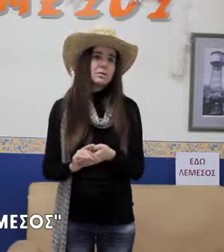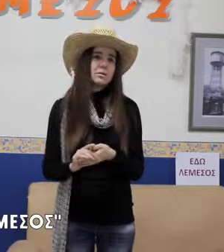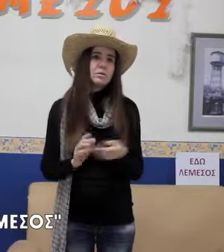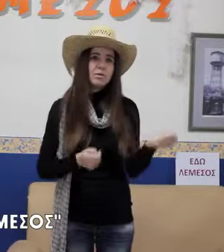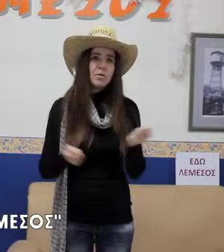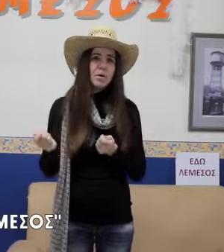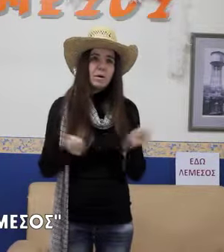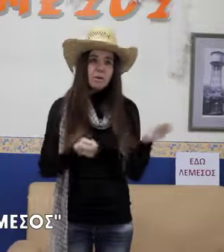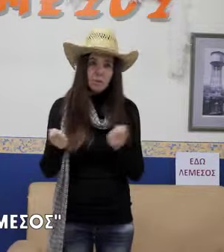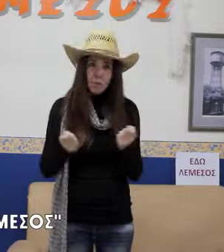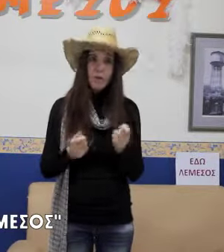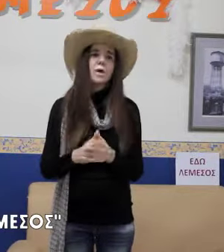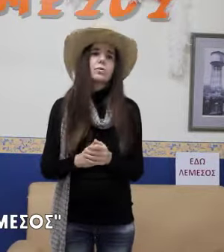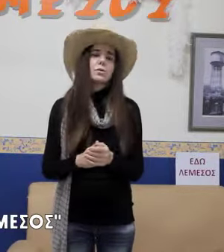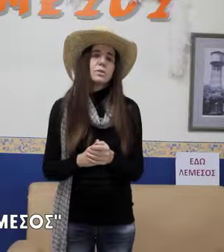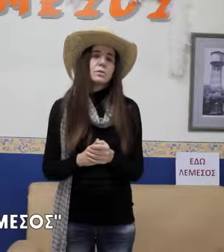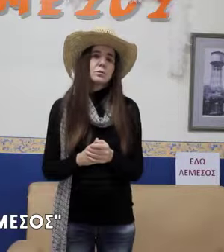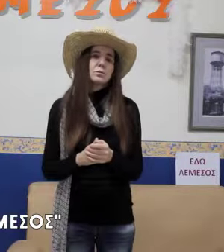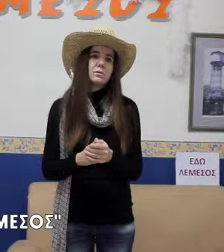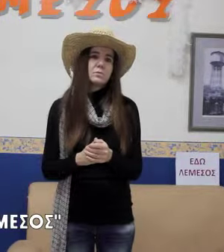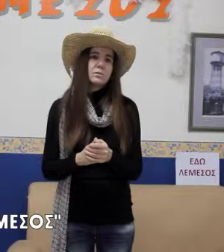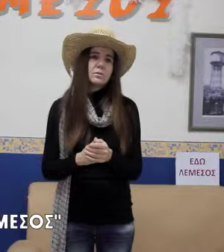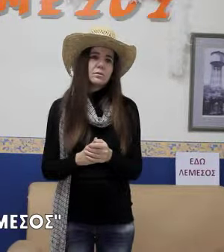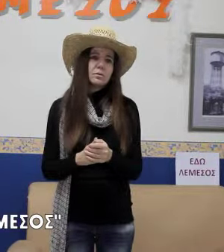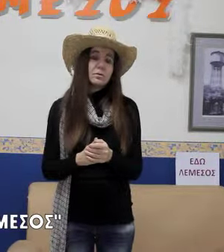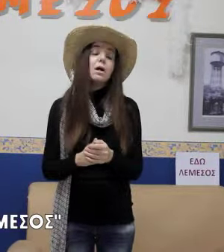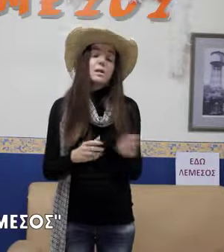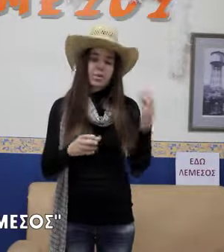διοργανώνουν το κυνήγι του κρυμμένου θησαυρού.